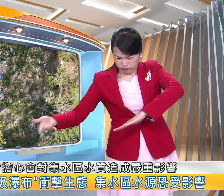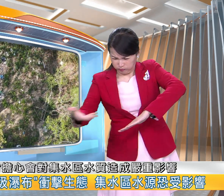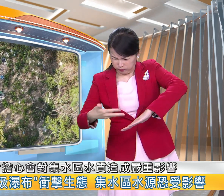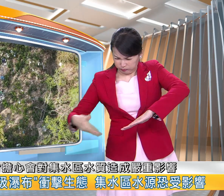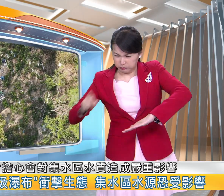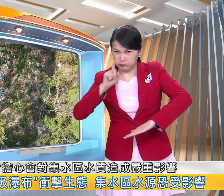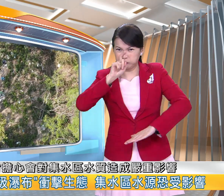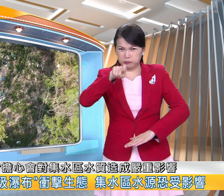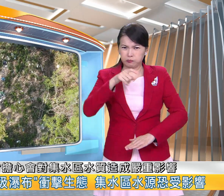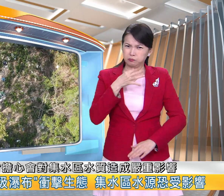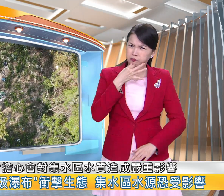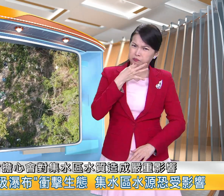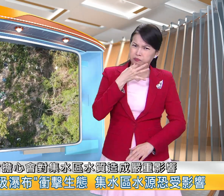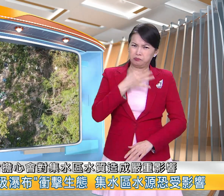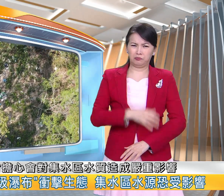的影响。